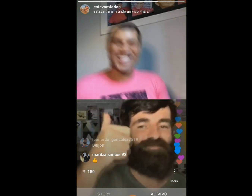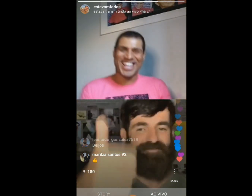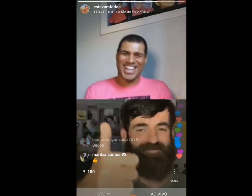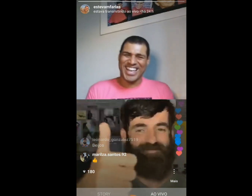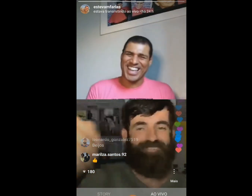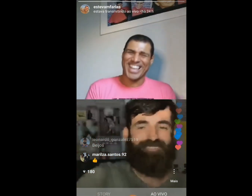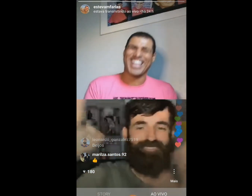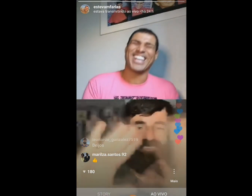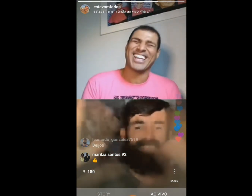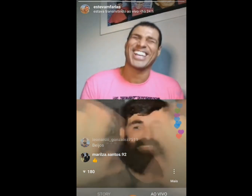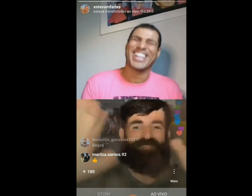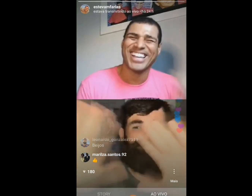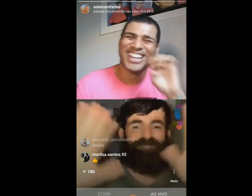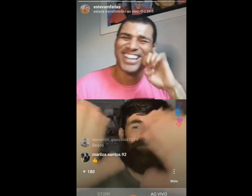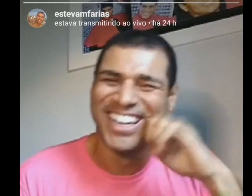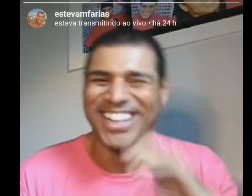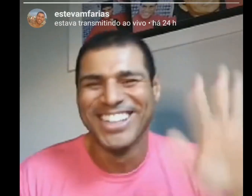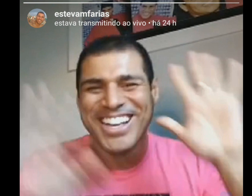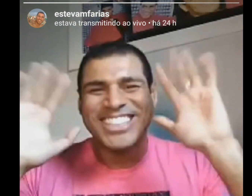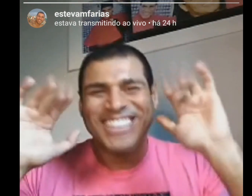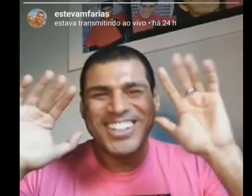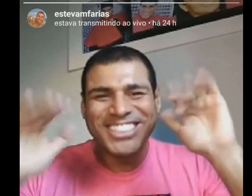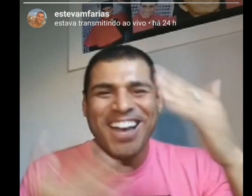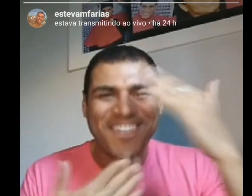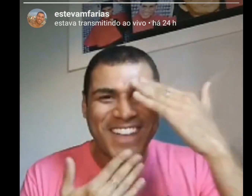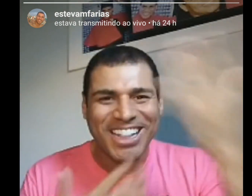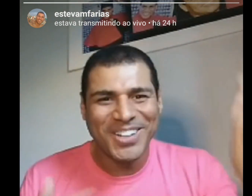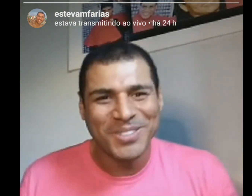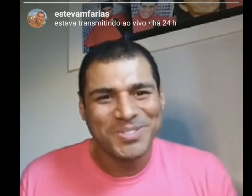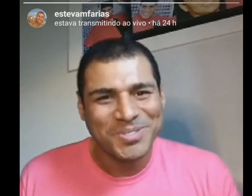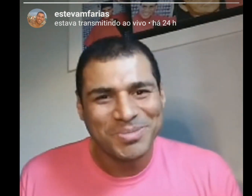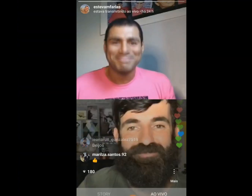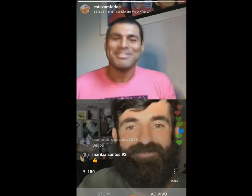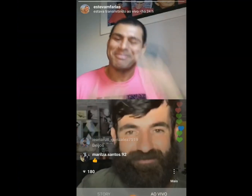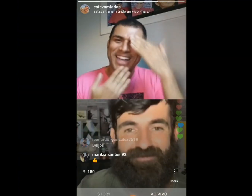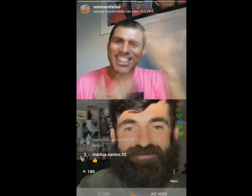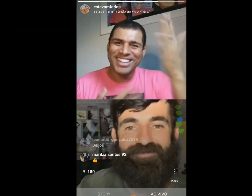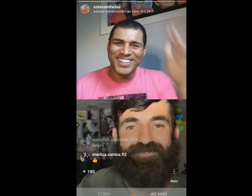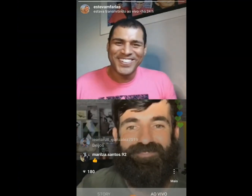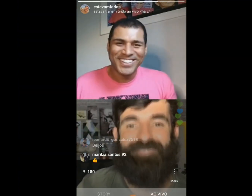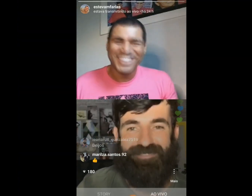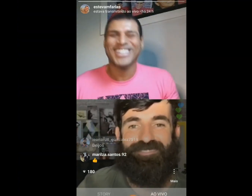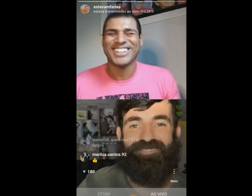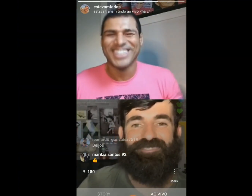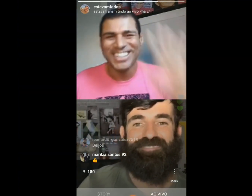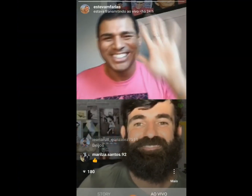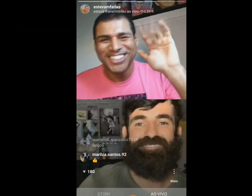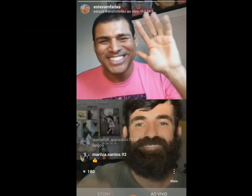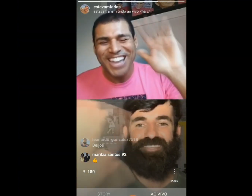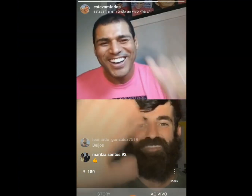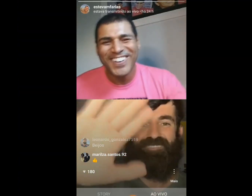Estevão. Tchau, tchau, valeu. Obrigadão. Tchau, tchau.